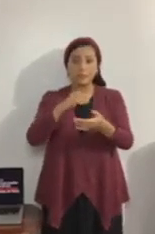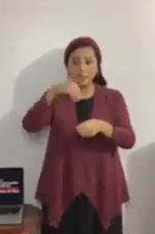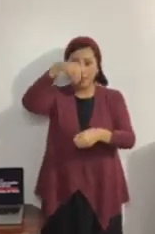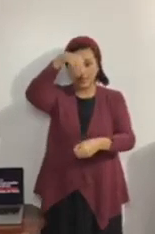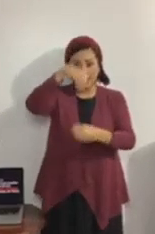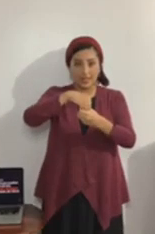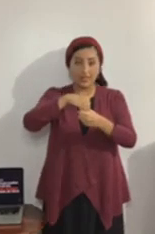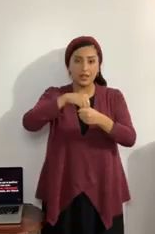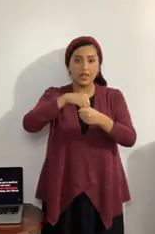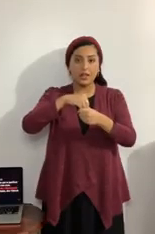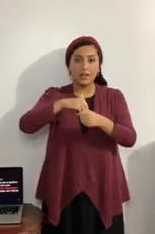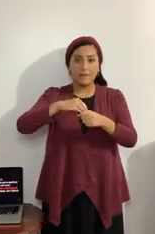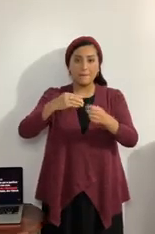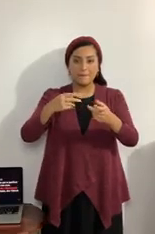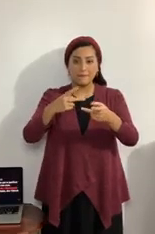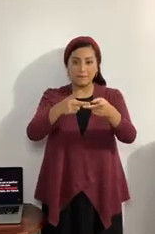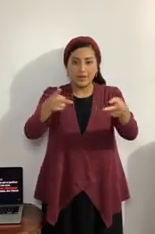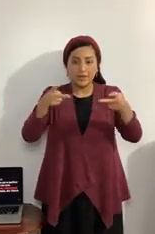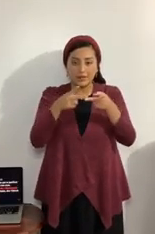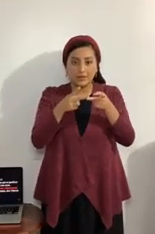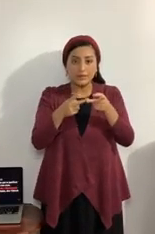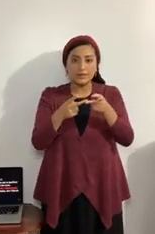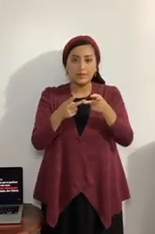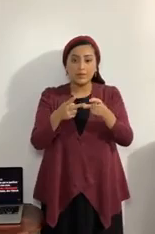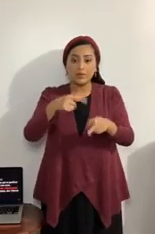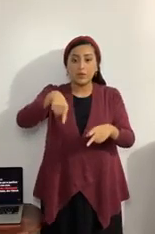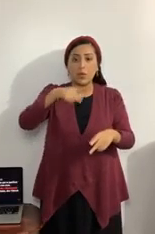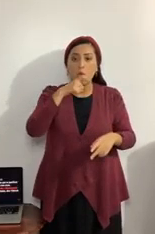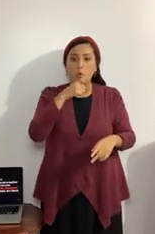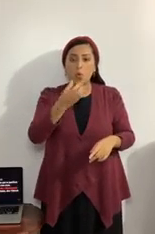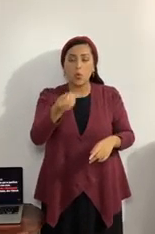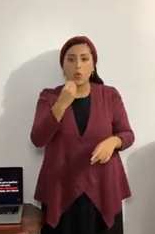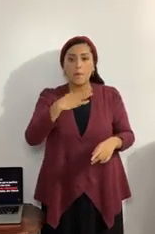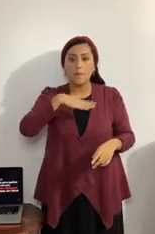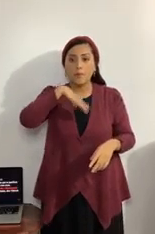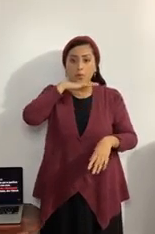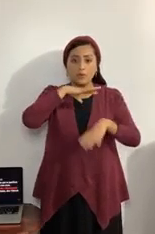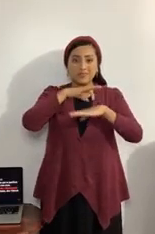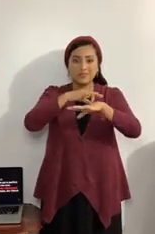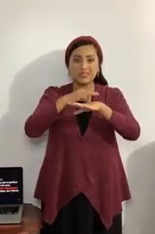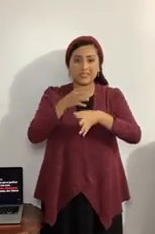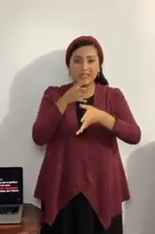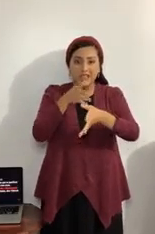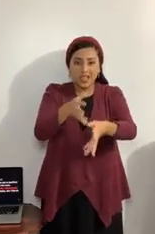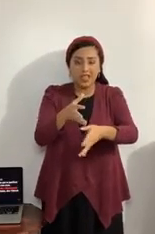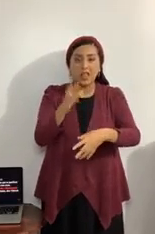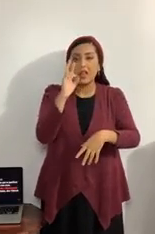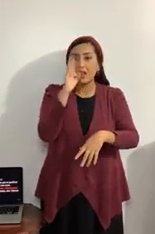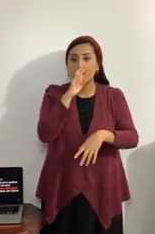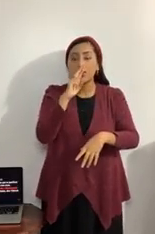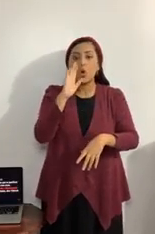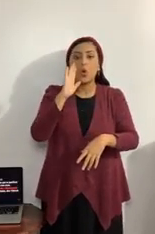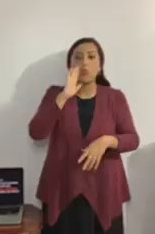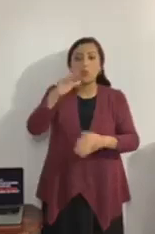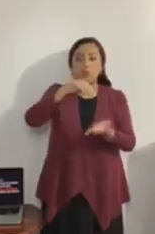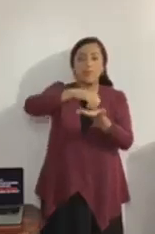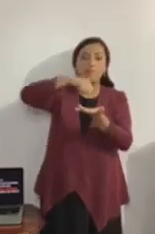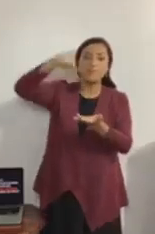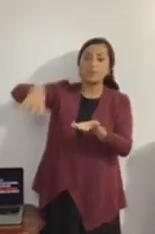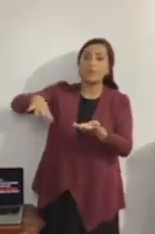huertos, unos tras otros, los que comen carne de cerdo y abominación y ratón juntamente serán talados, dice Yahweh. Escucha